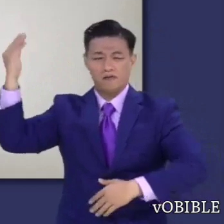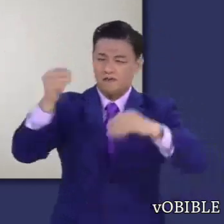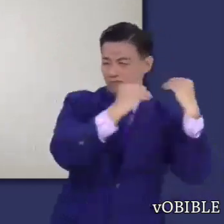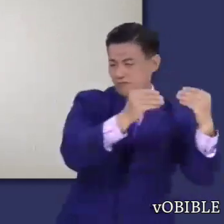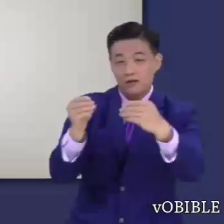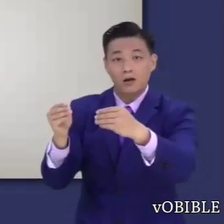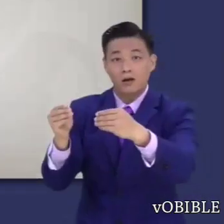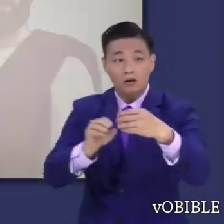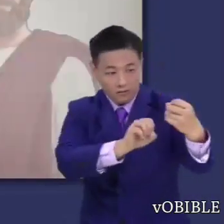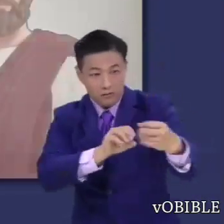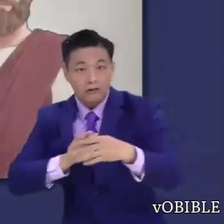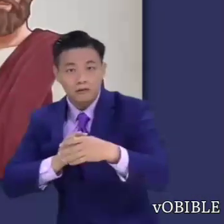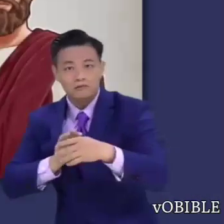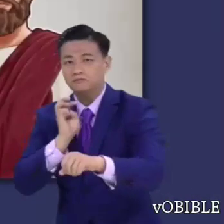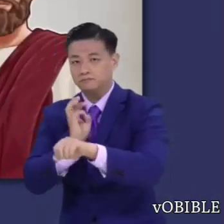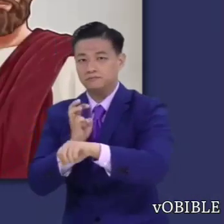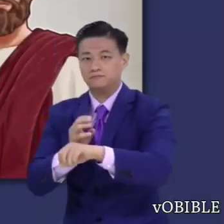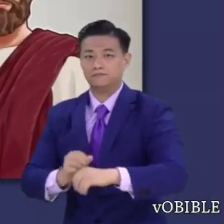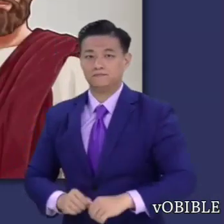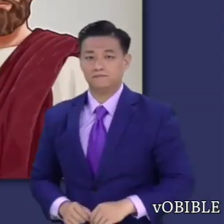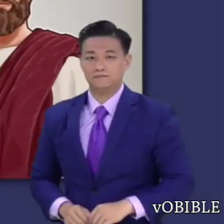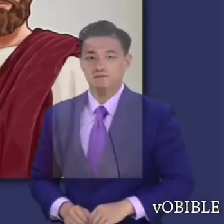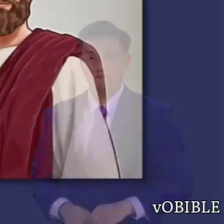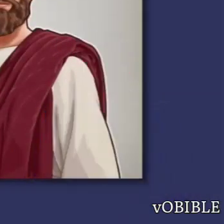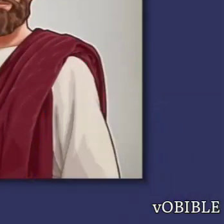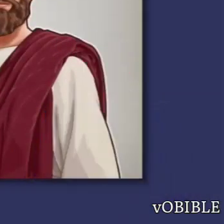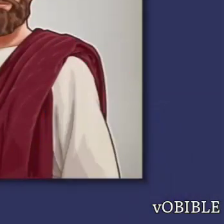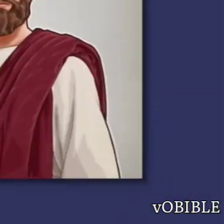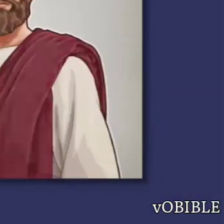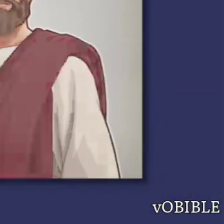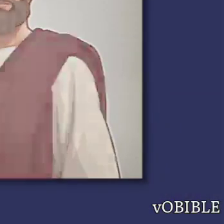基督的敌人，不承认耶稣基督成了肉身来过。